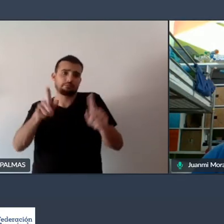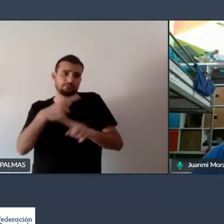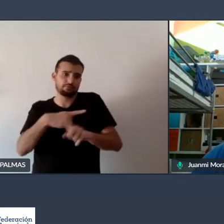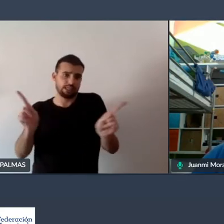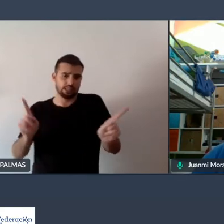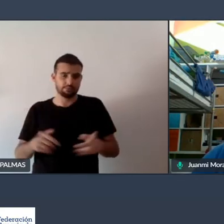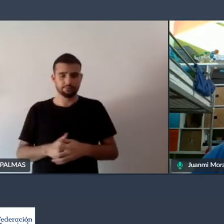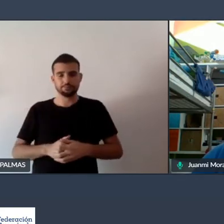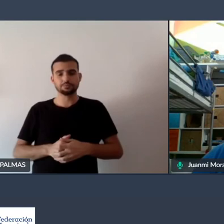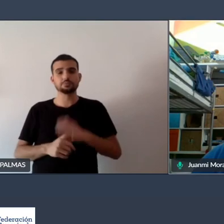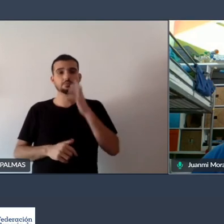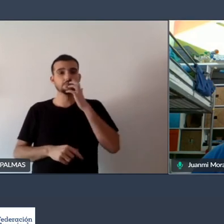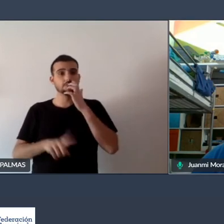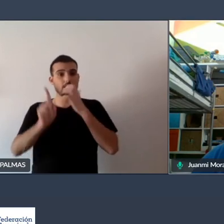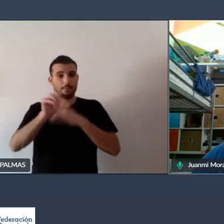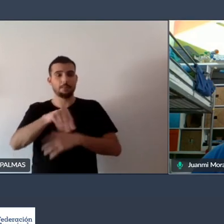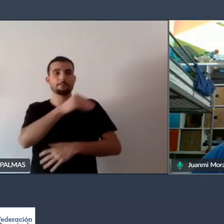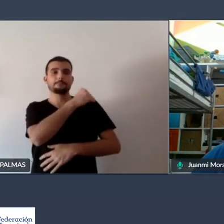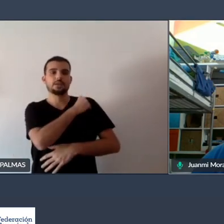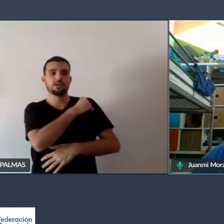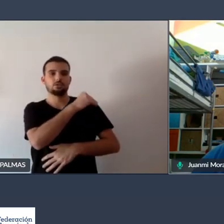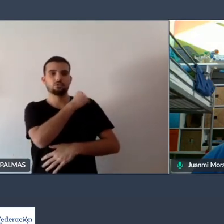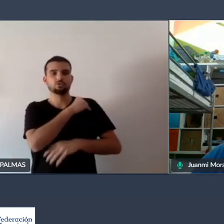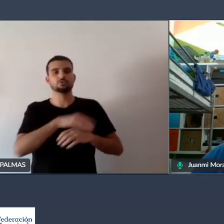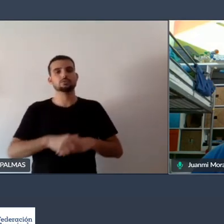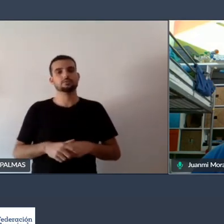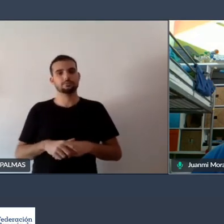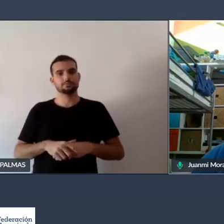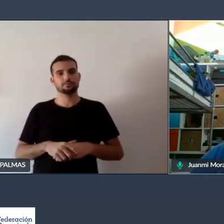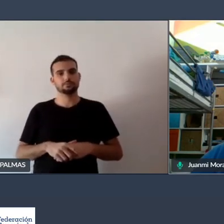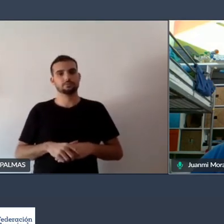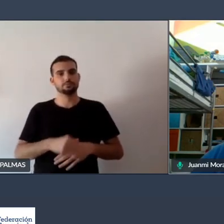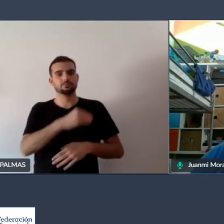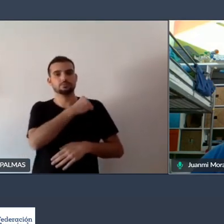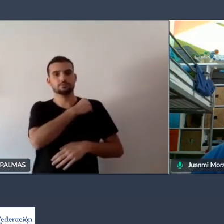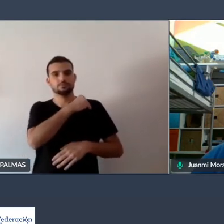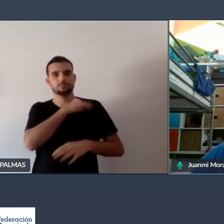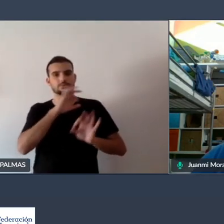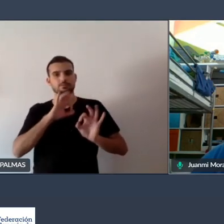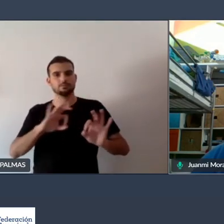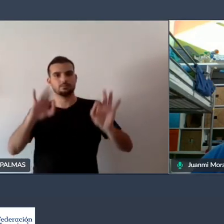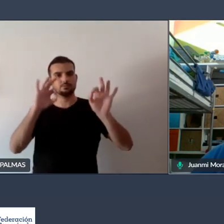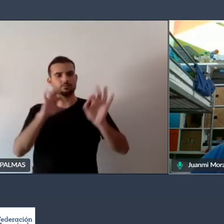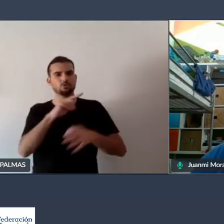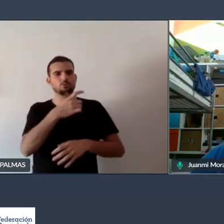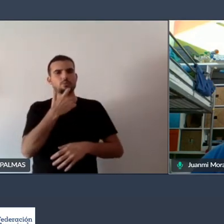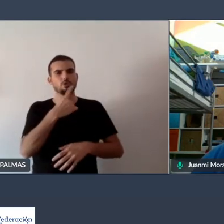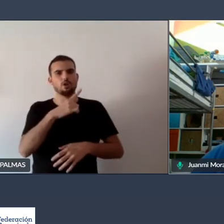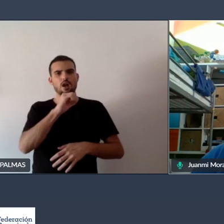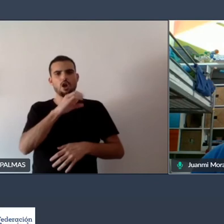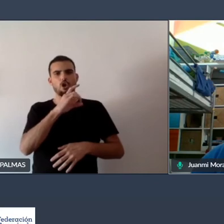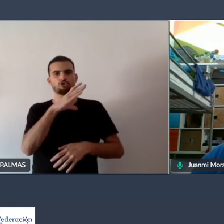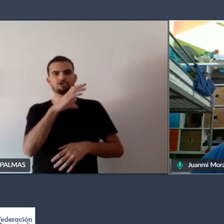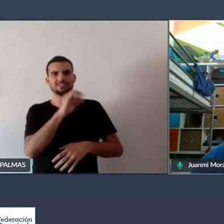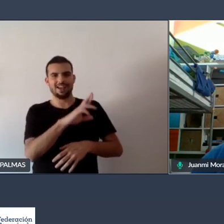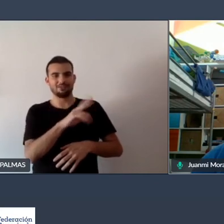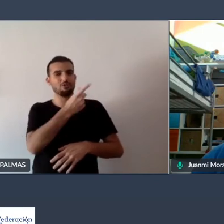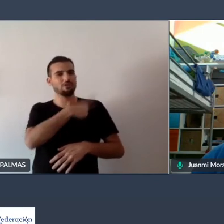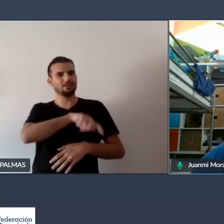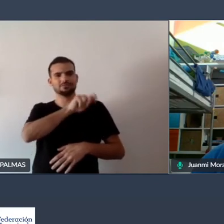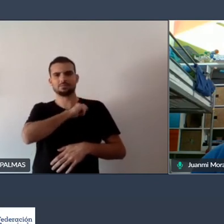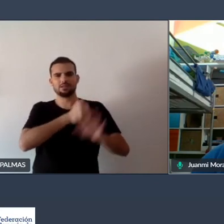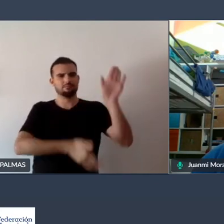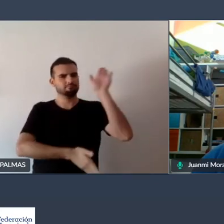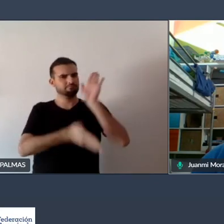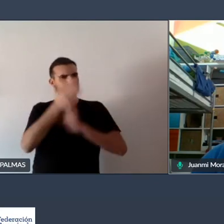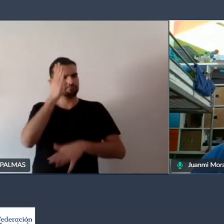Vale, también me preguntan desde redes, esto es una pregunta personal. ¿Qué le dirías al Oscar que salió hace años de España con la experiencia del básquet